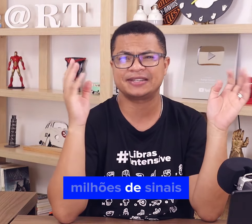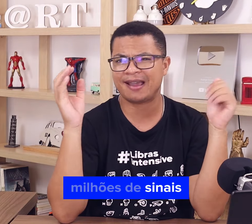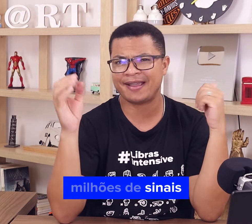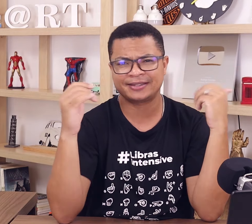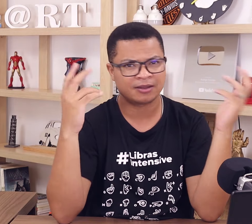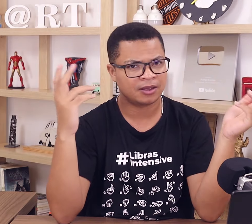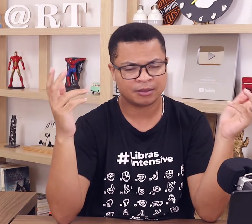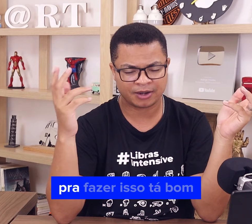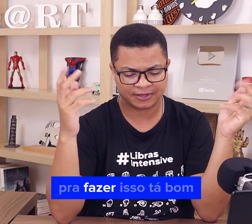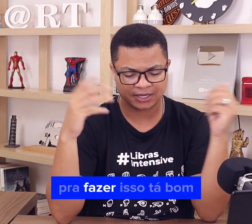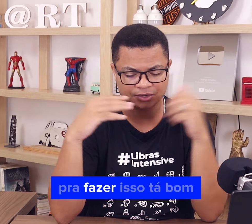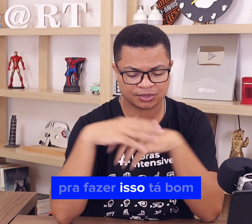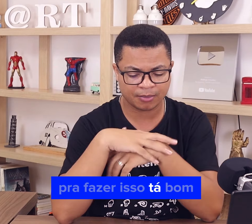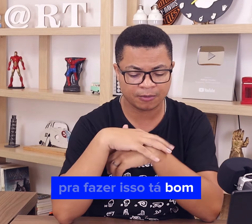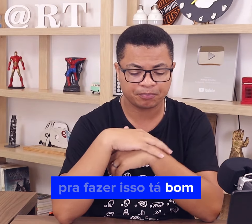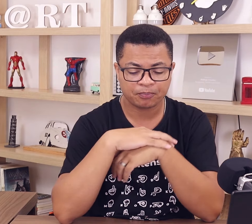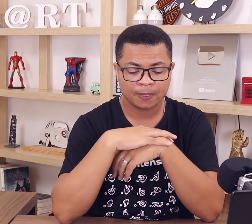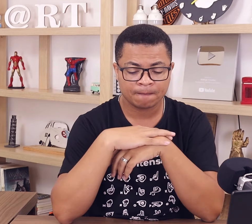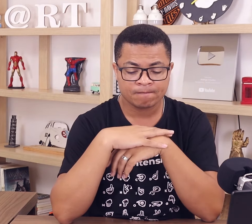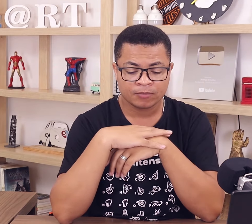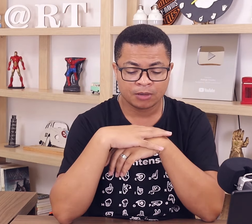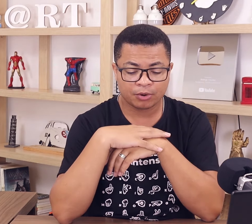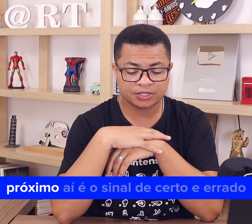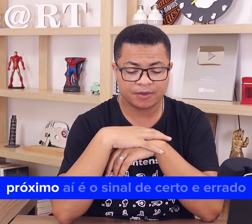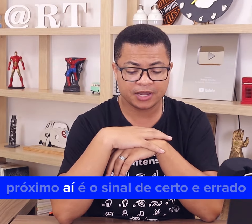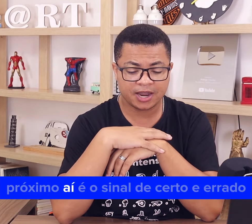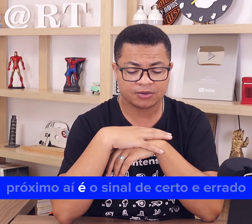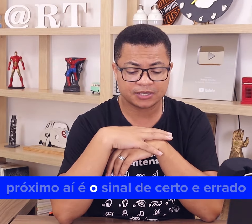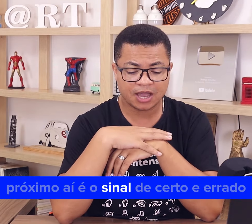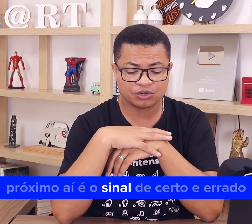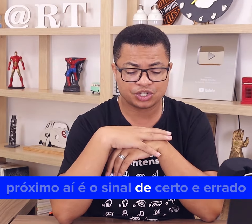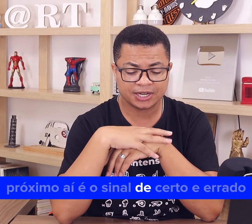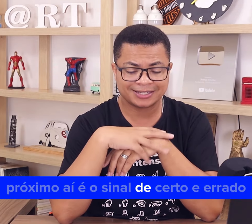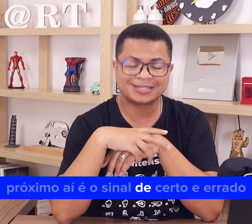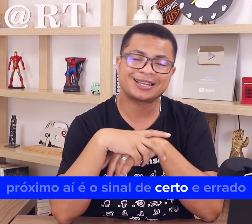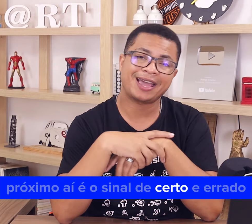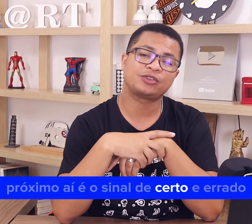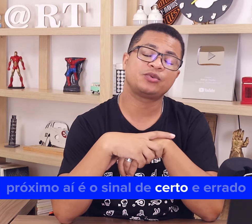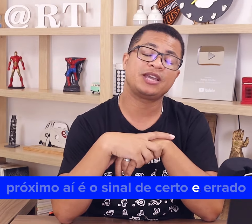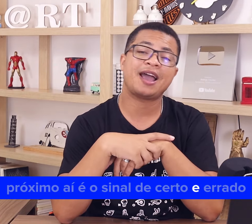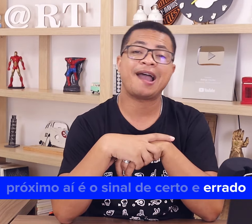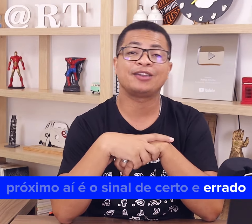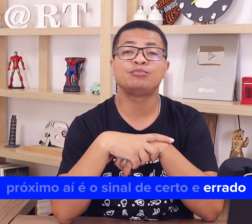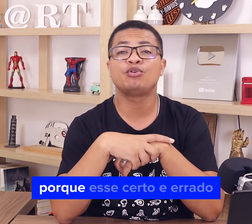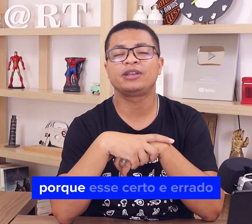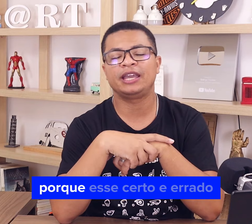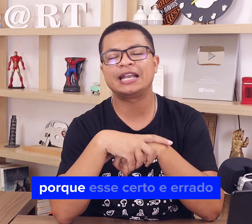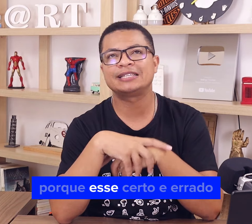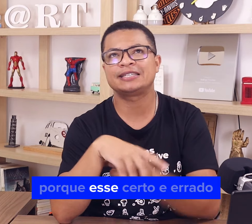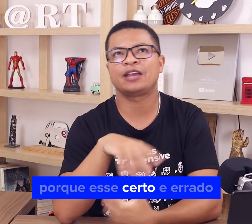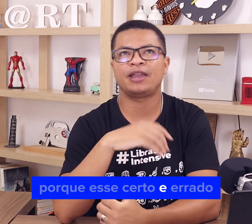sinais pra fazer isso, tá bom? Próximo aí é o sinal de certo e errado. Por quê? Esse certo e